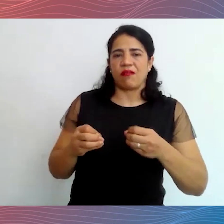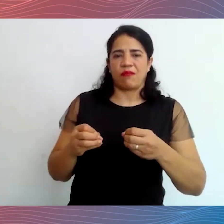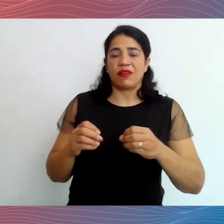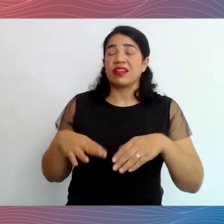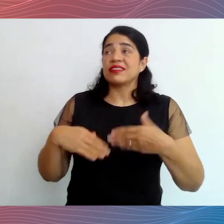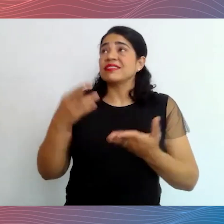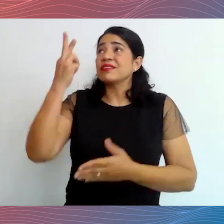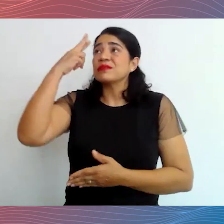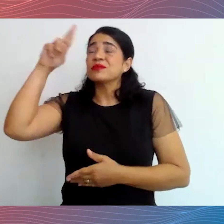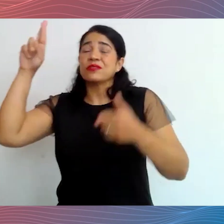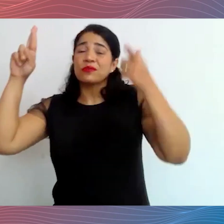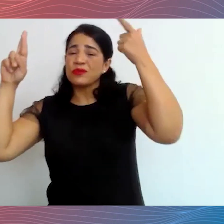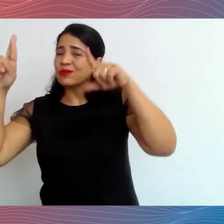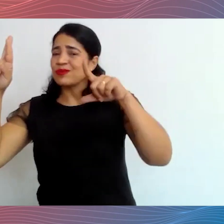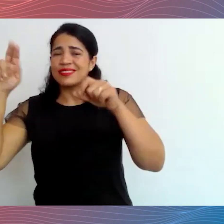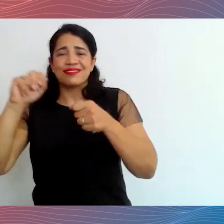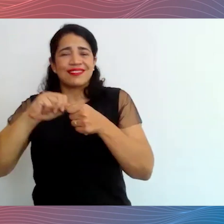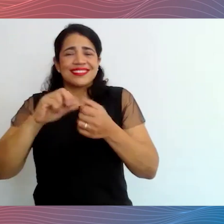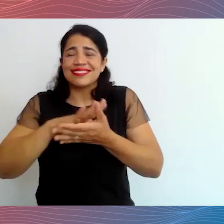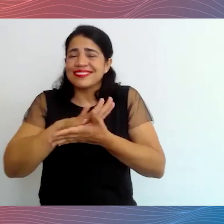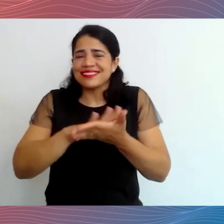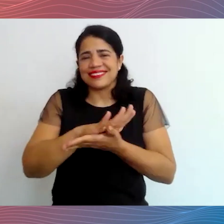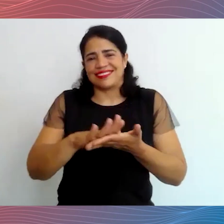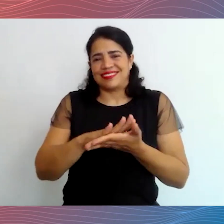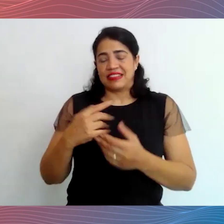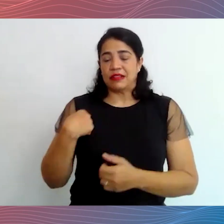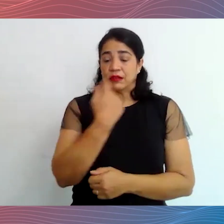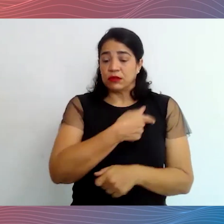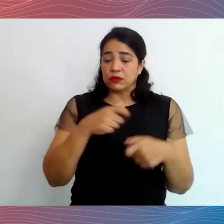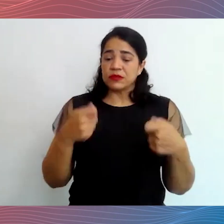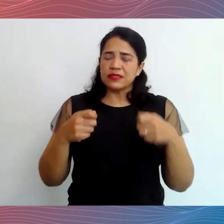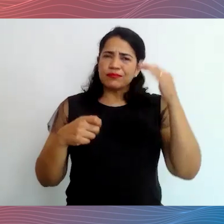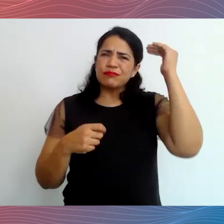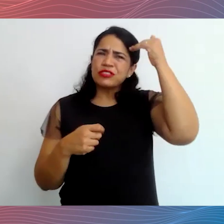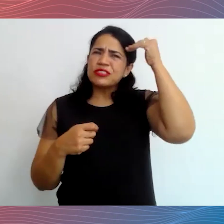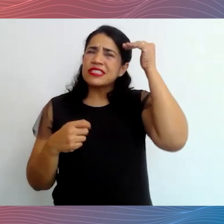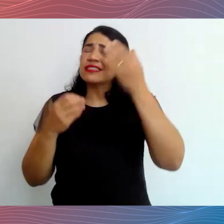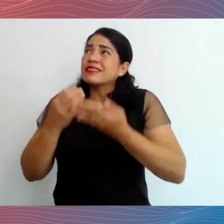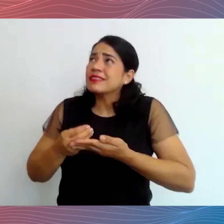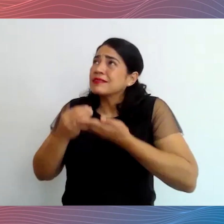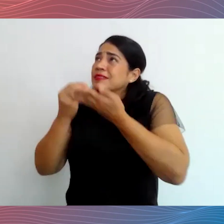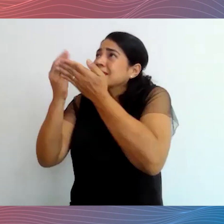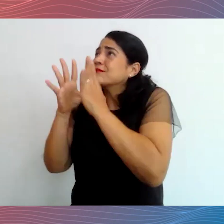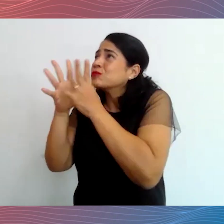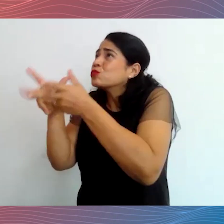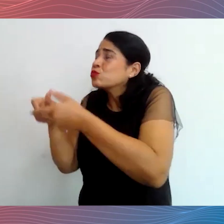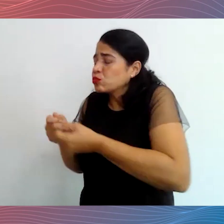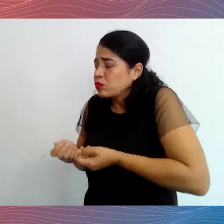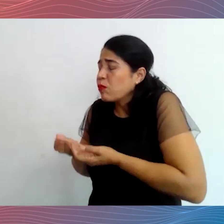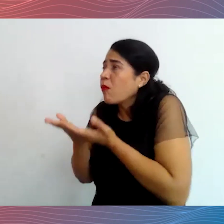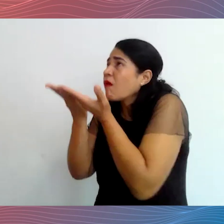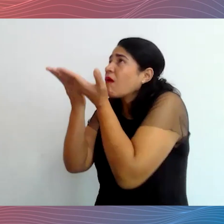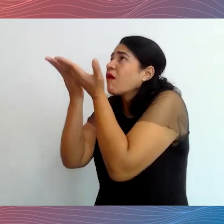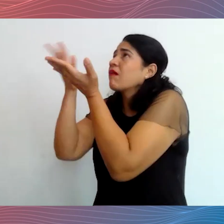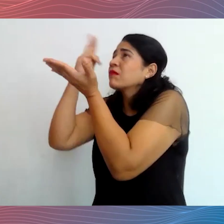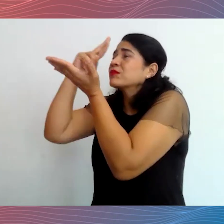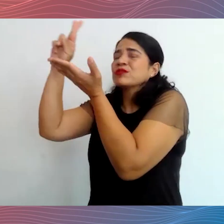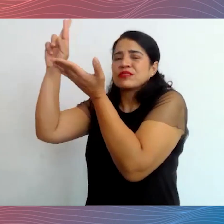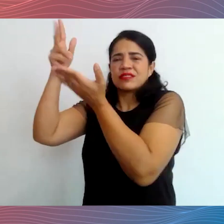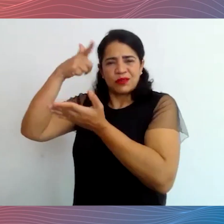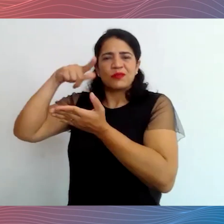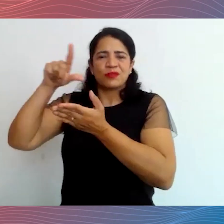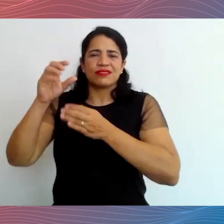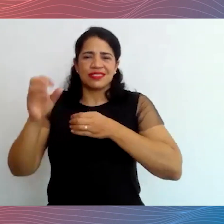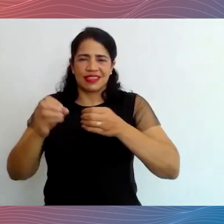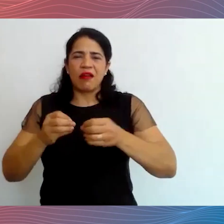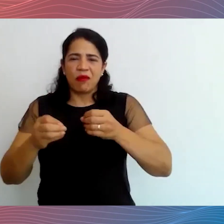trabalhar. Aí semana passada, semana retrasada, né? Foram 131